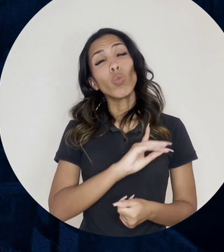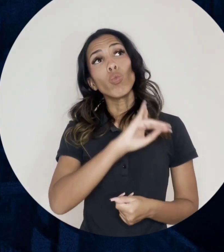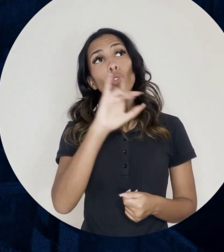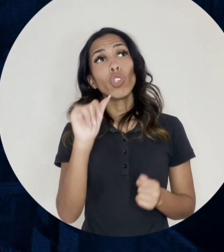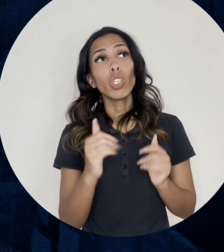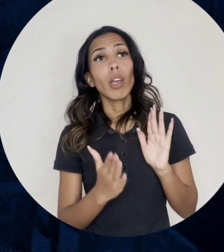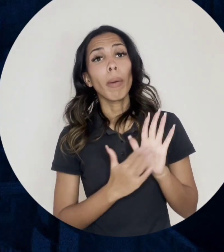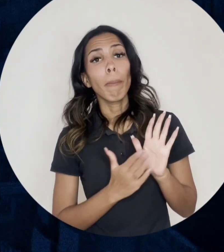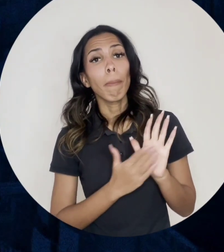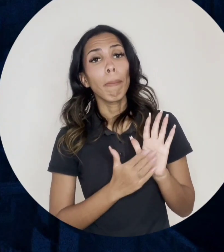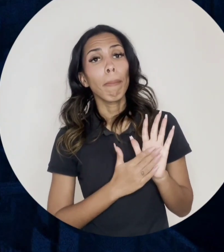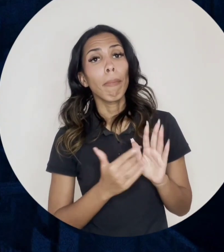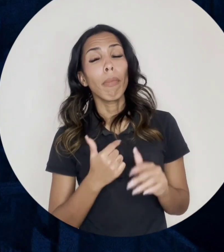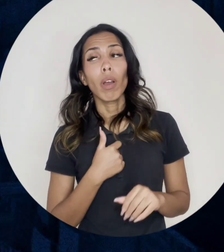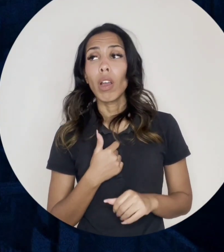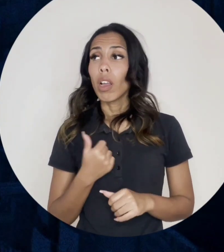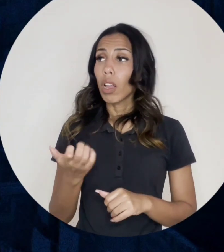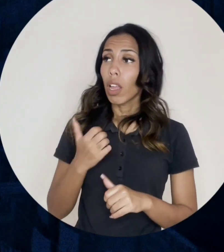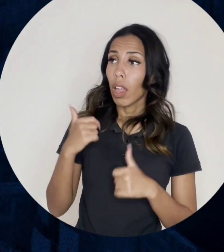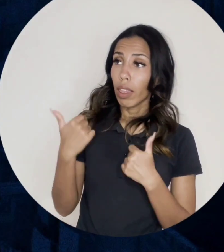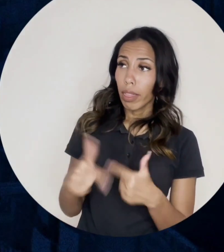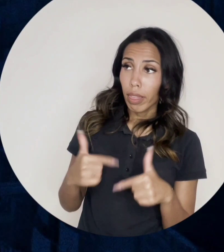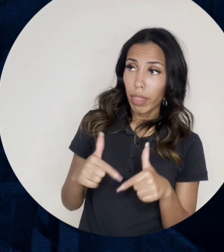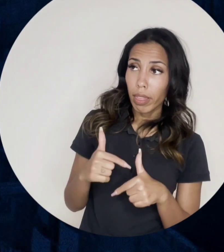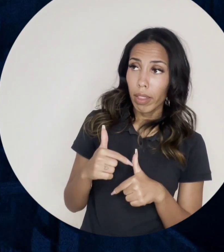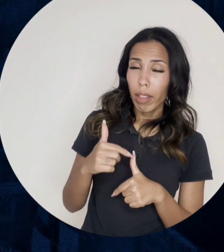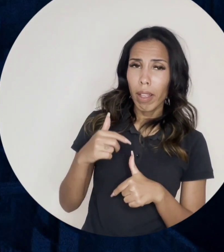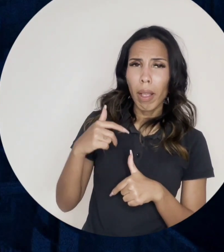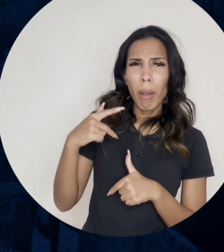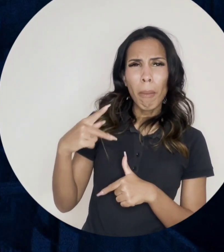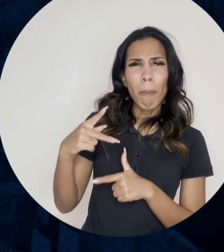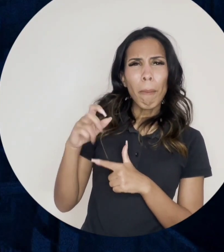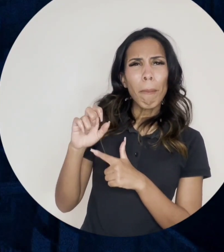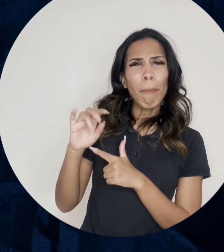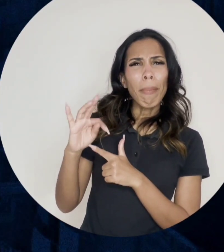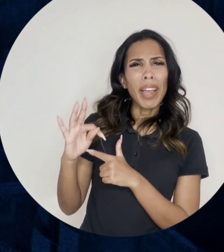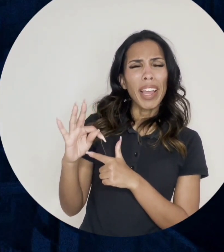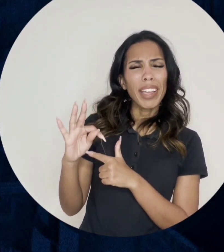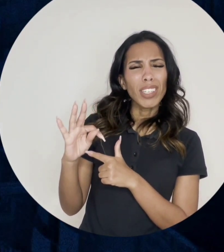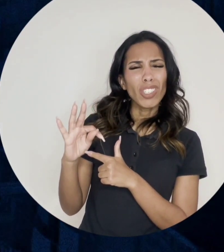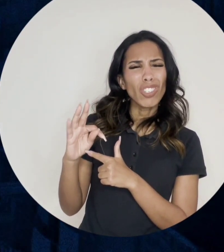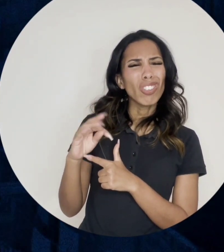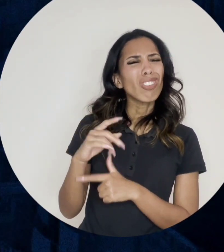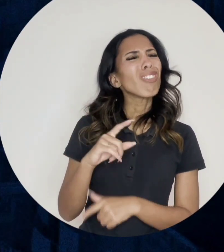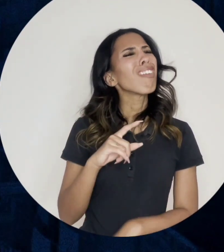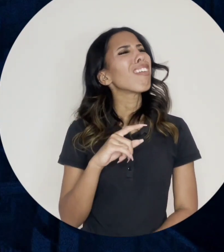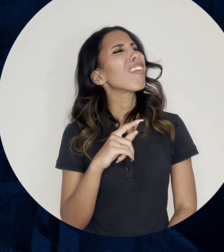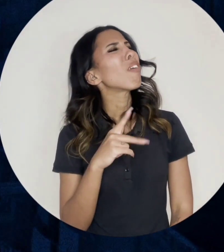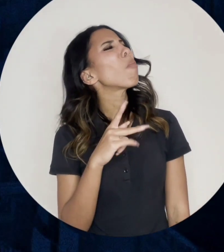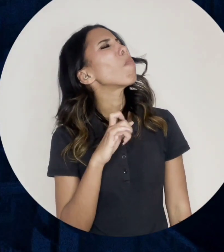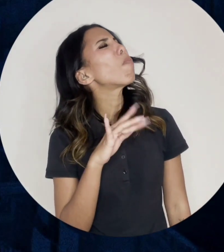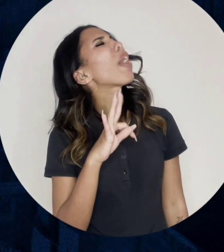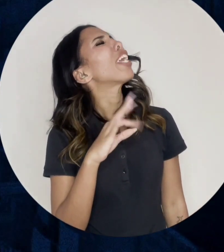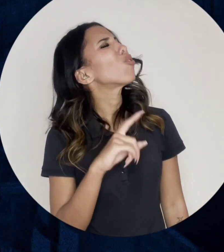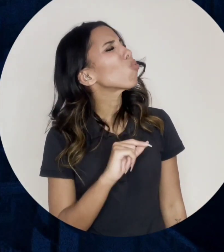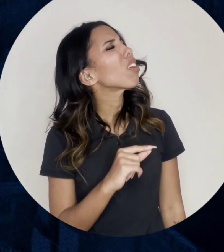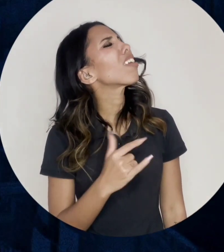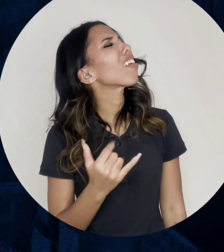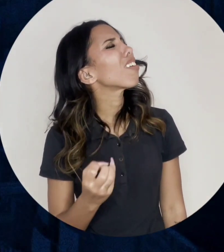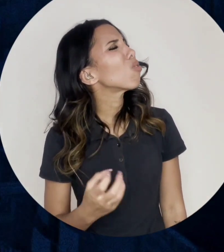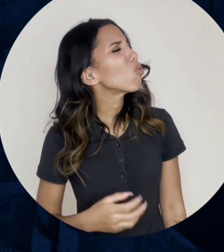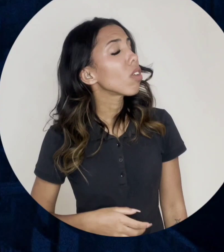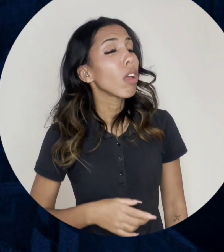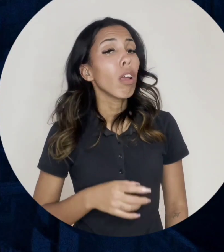proposta. Rita, você quer trabalhar num PET? Falei, PET? Que diabo é PET? É